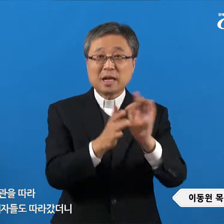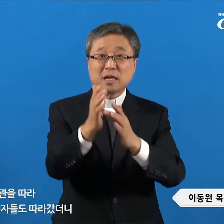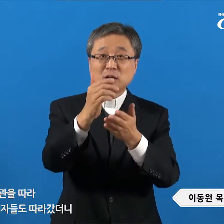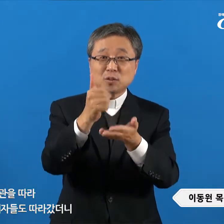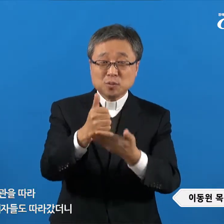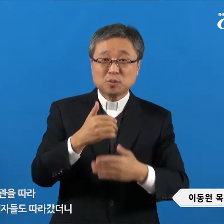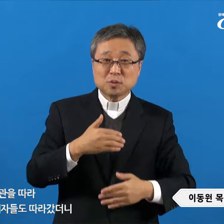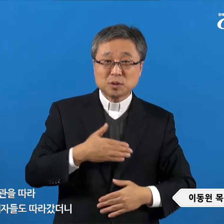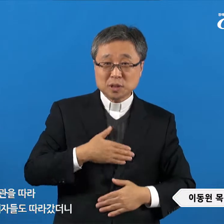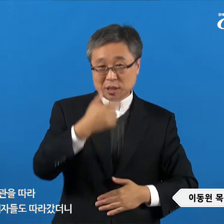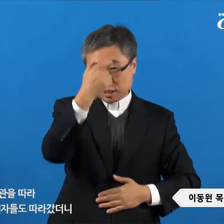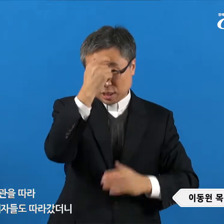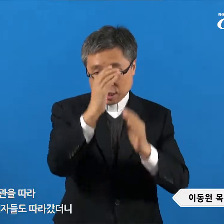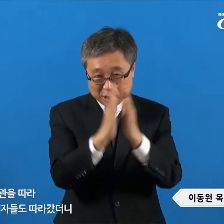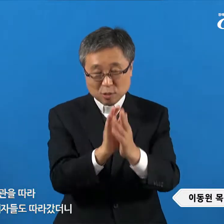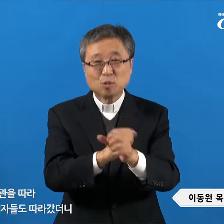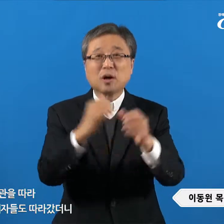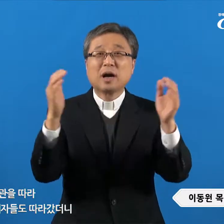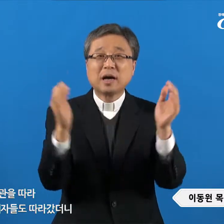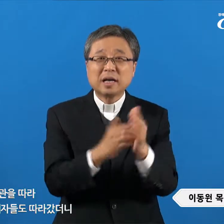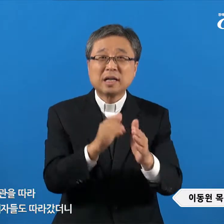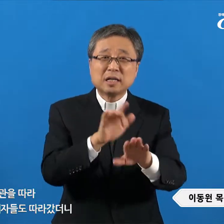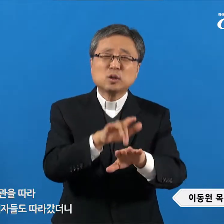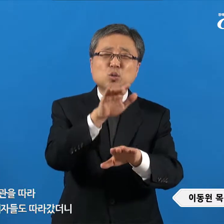가서 기도하셨다는 것입니다. 습관을